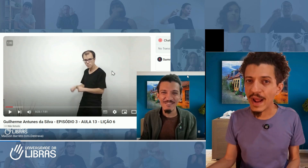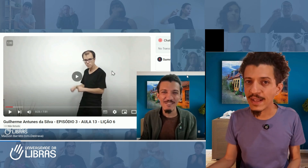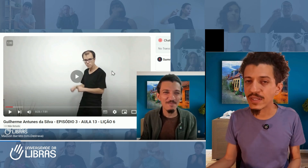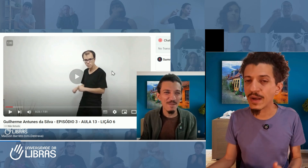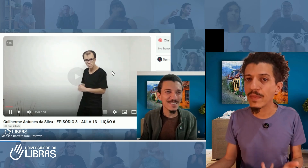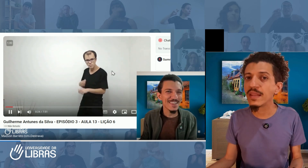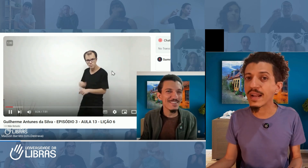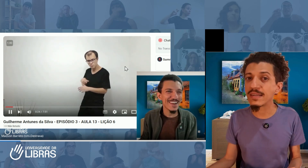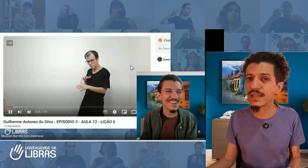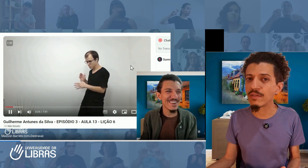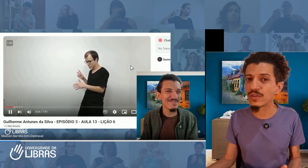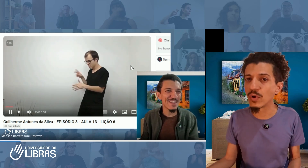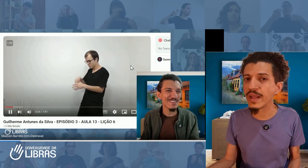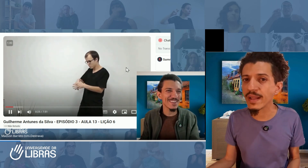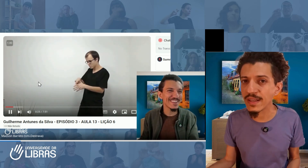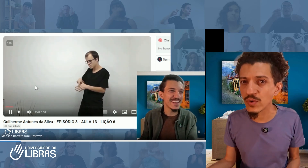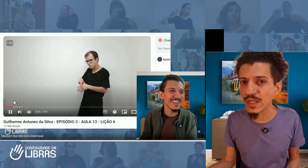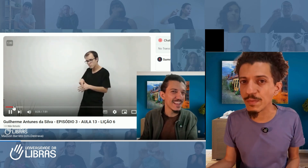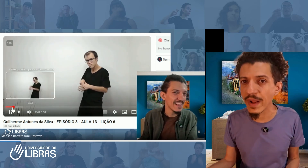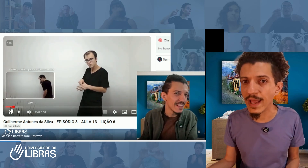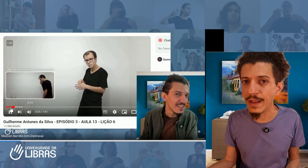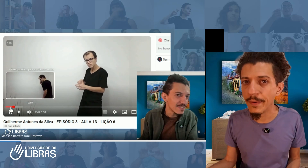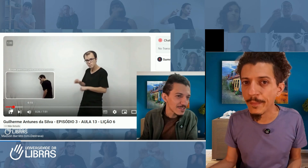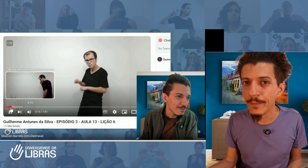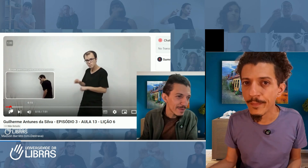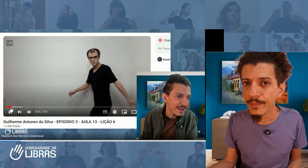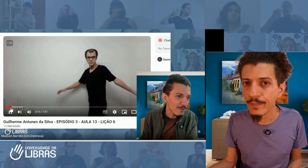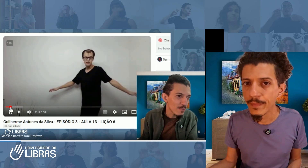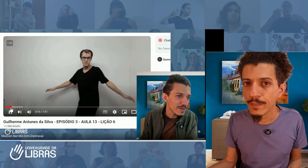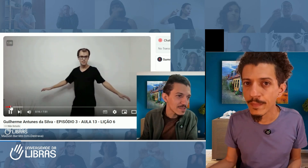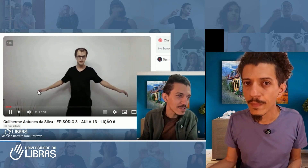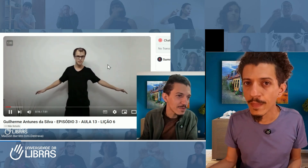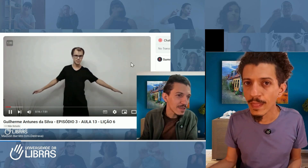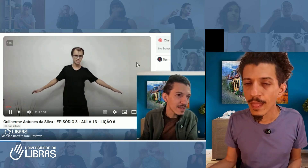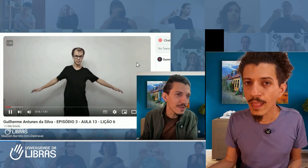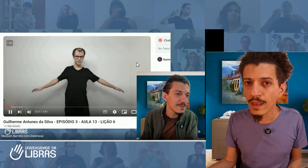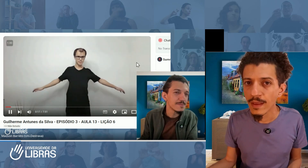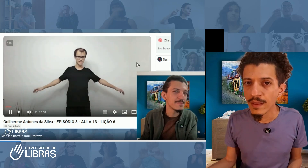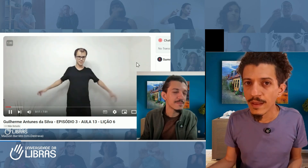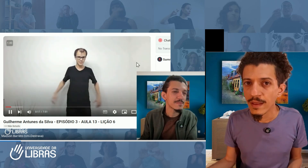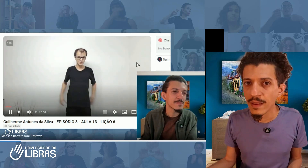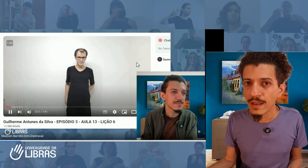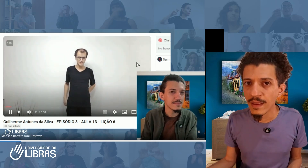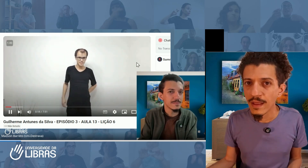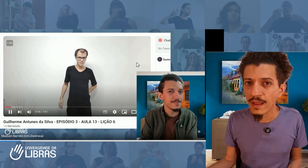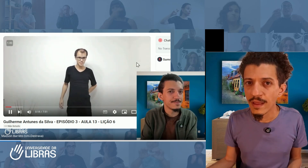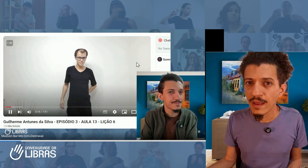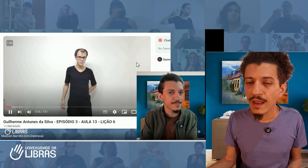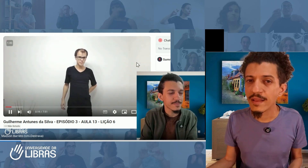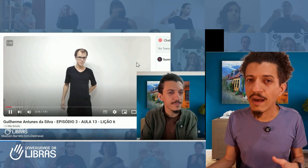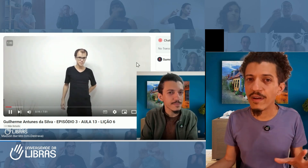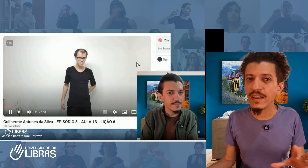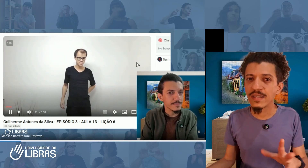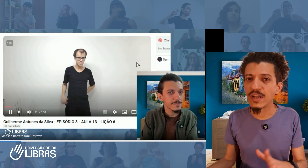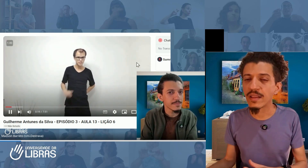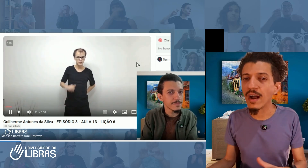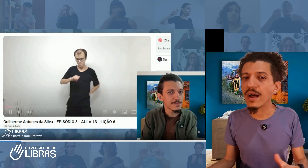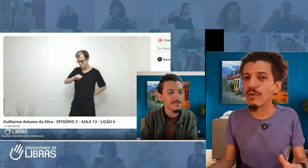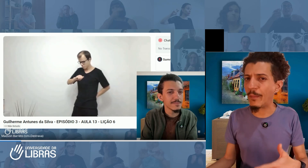prática e trazendo as orientações para ele. Só pegar o comecinho aqui. ele estava ali se ajeitando, primeira